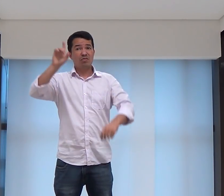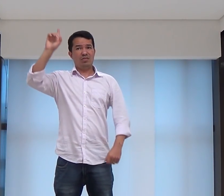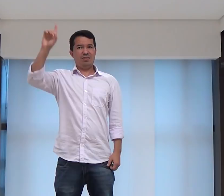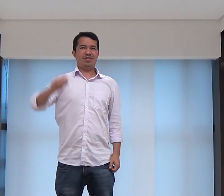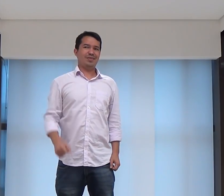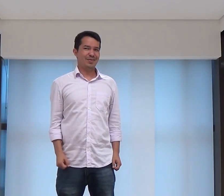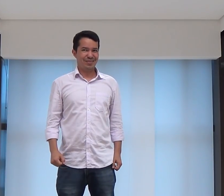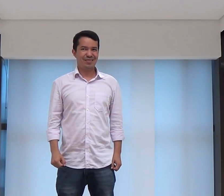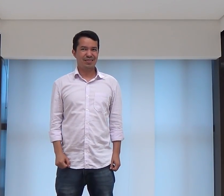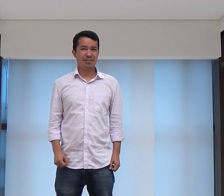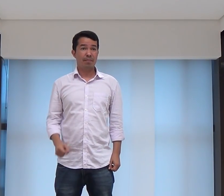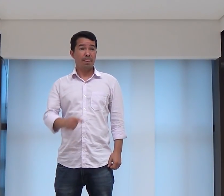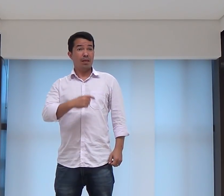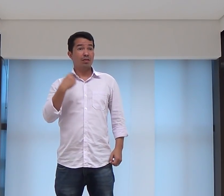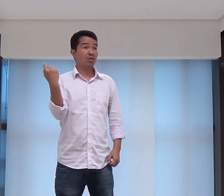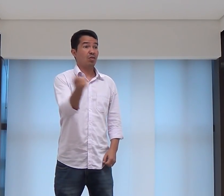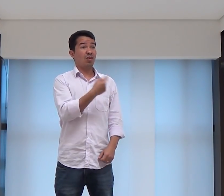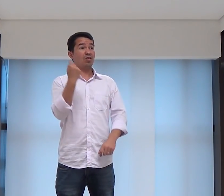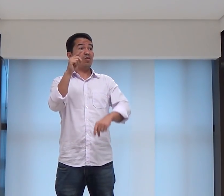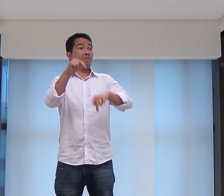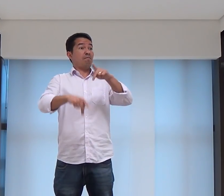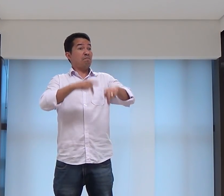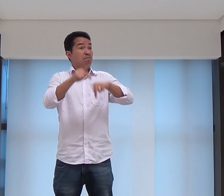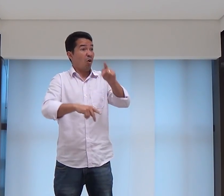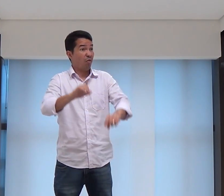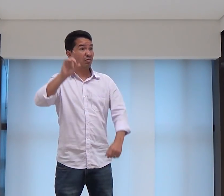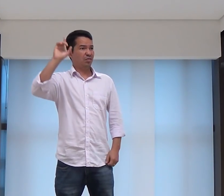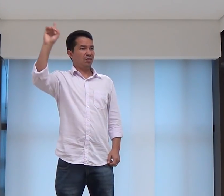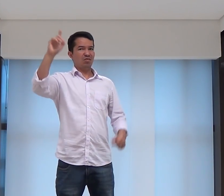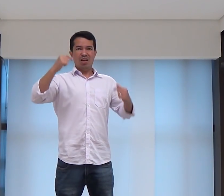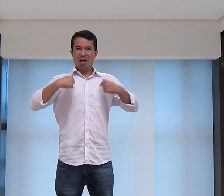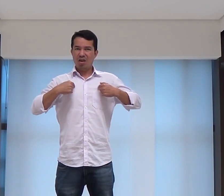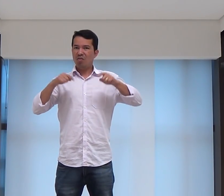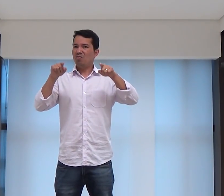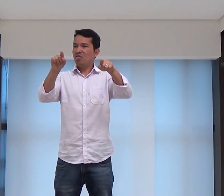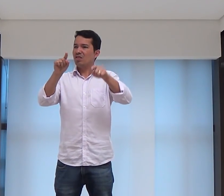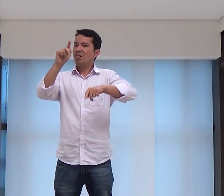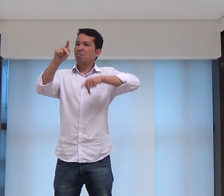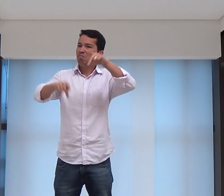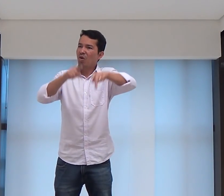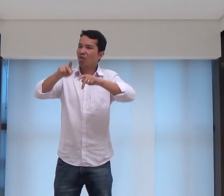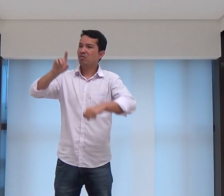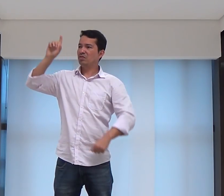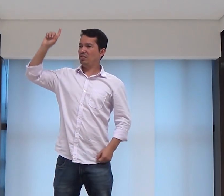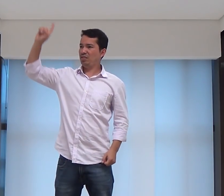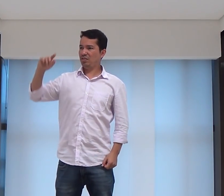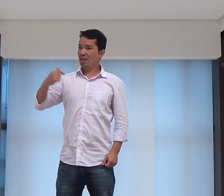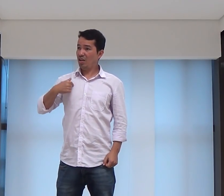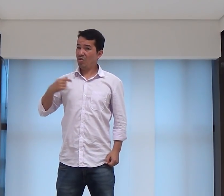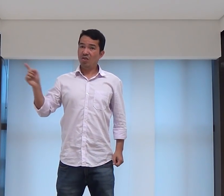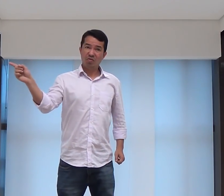Porque nós somos o povo de Deus. Nós somos o povo de Deus. Eu e você somos o povo de